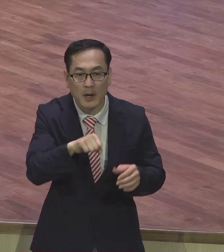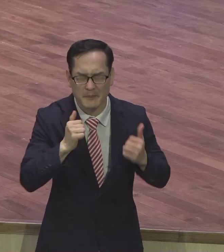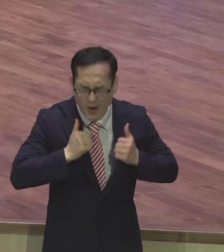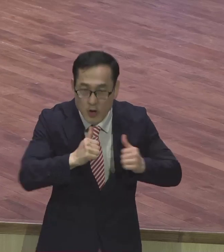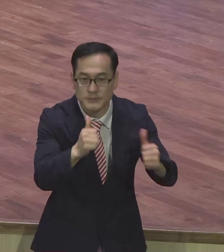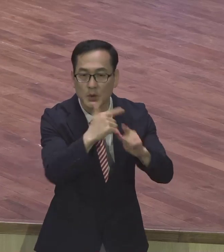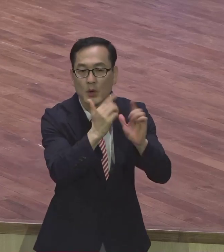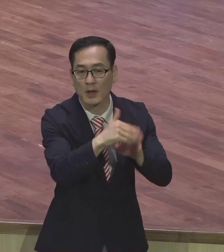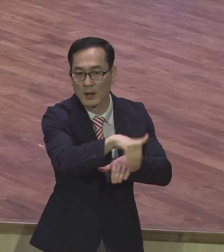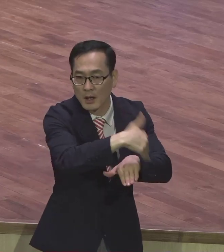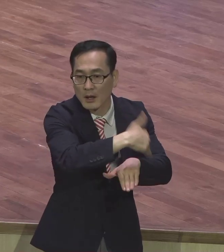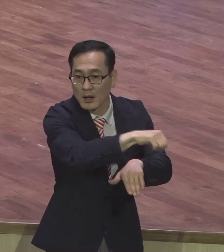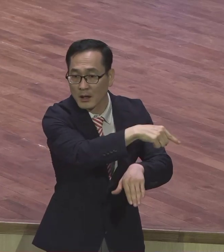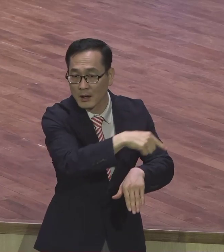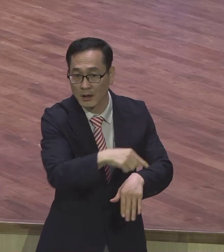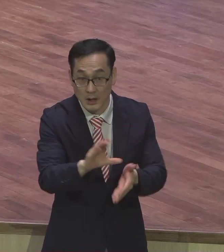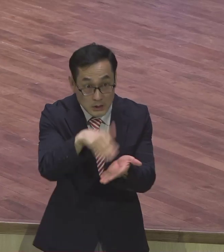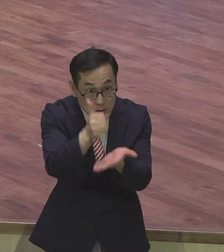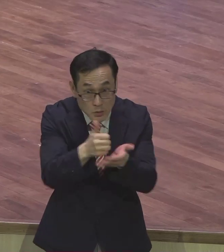것입니다